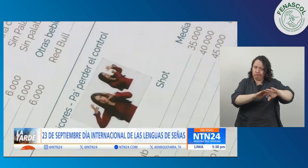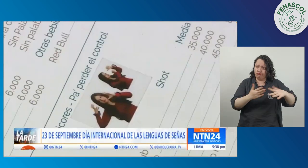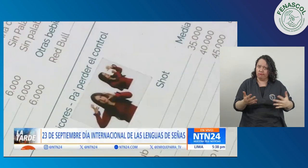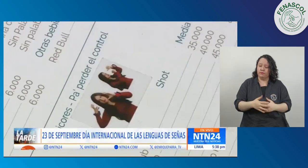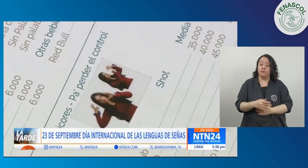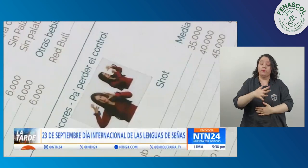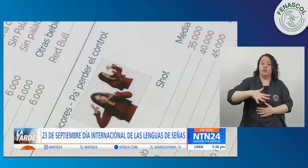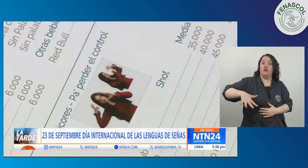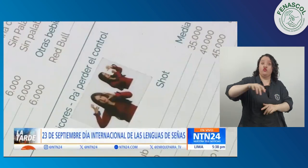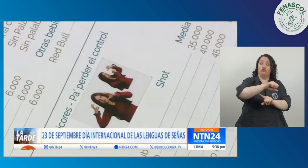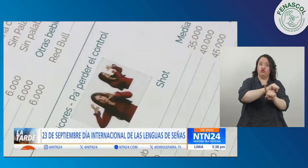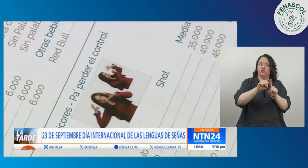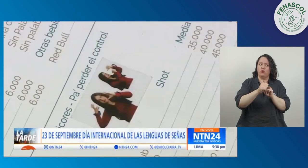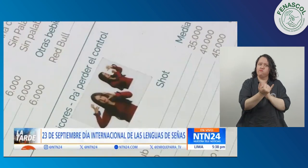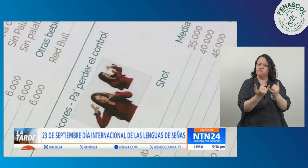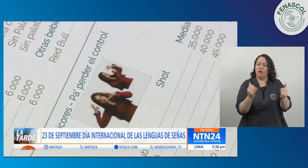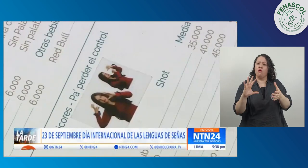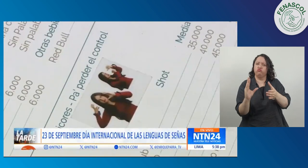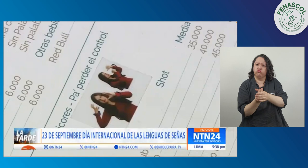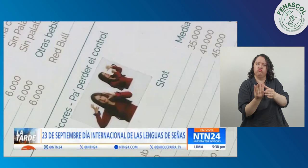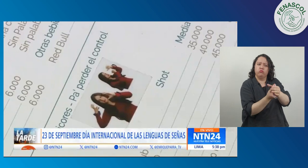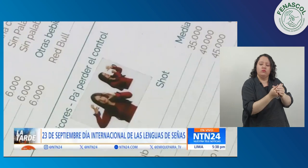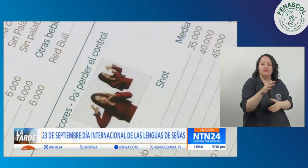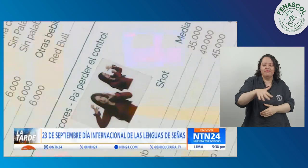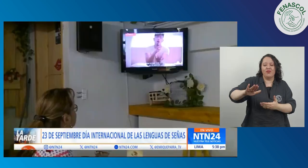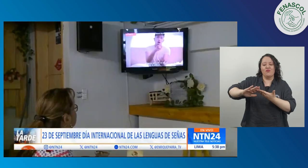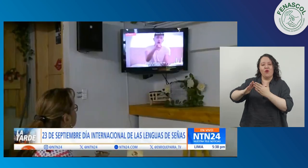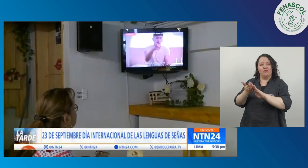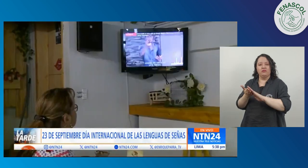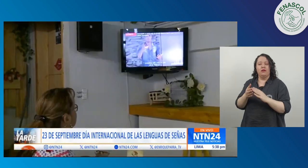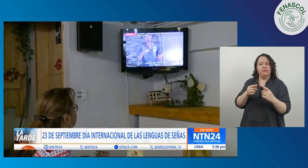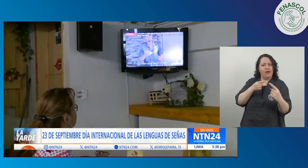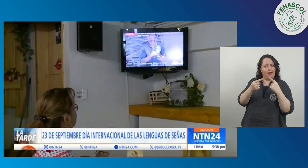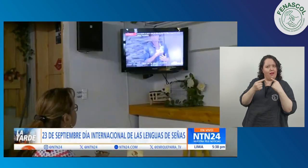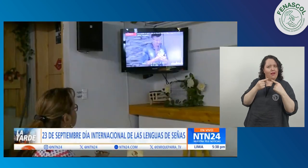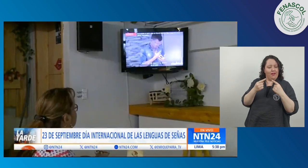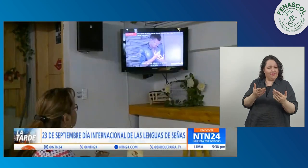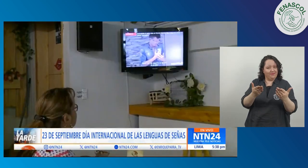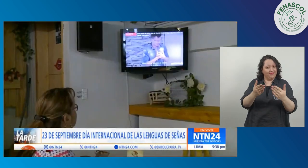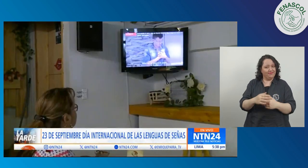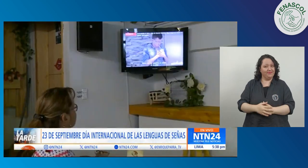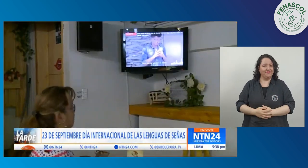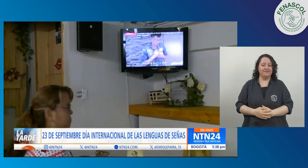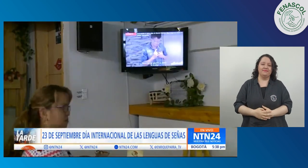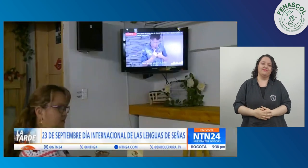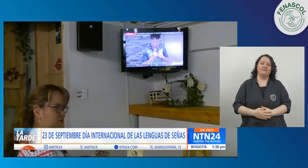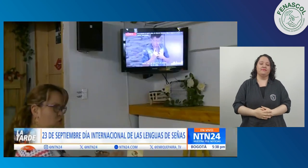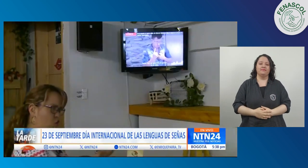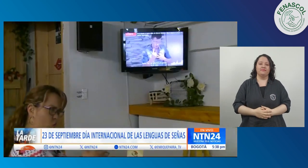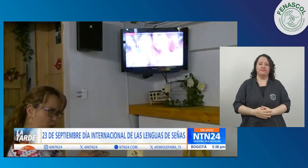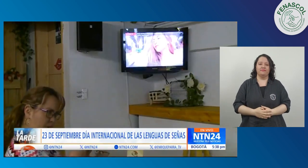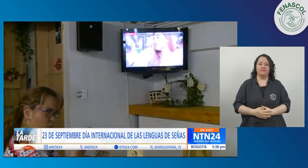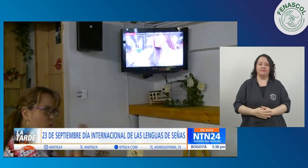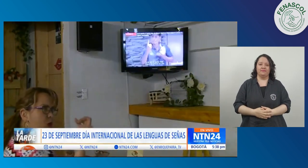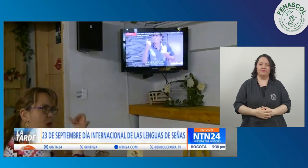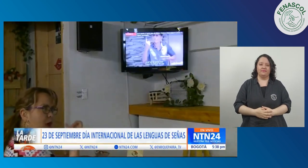Como sociedad estamos siendo puentes de inclusión para esta comunidad. Lo conversamos.